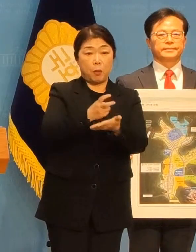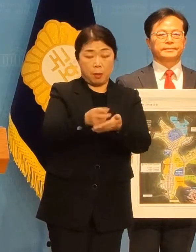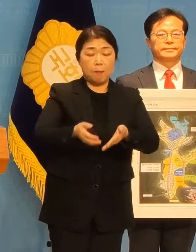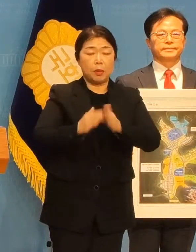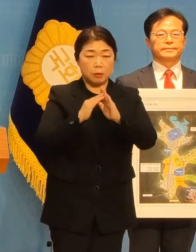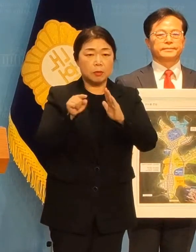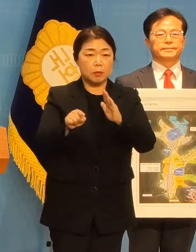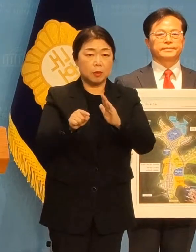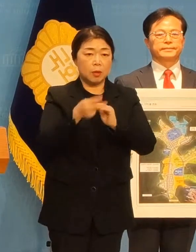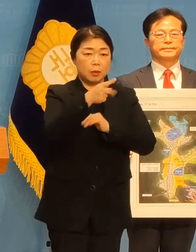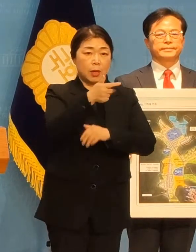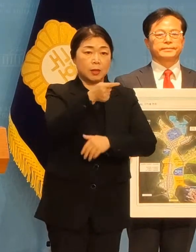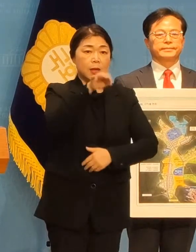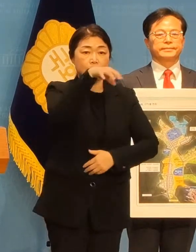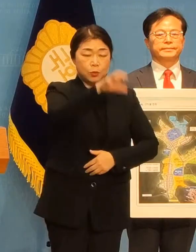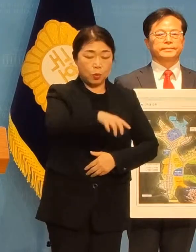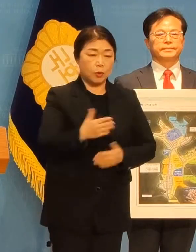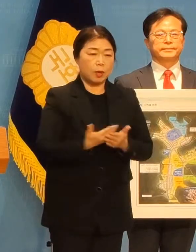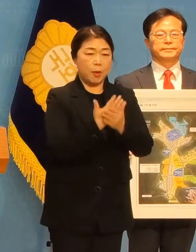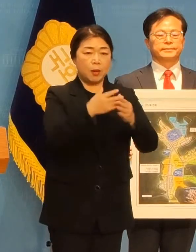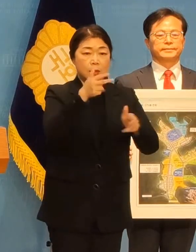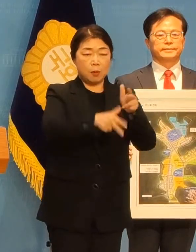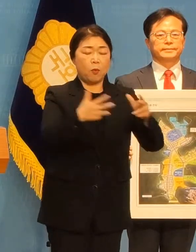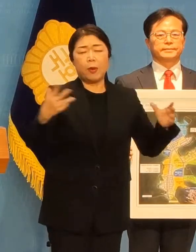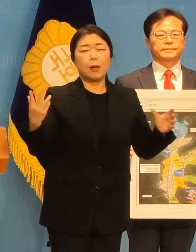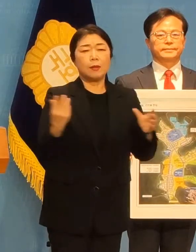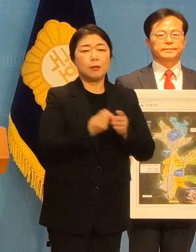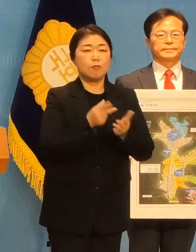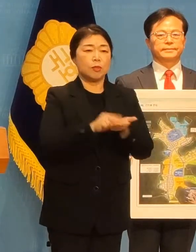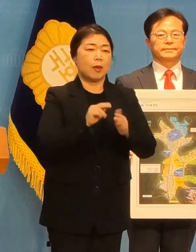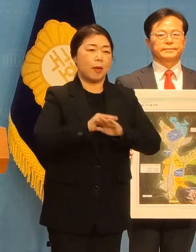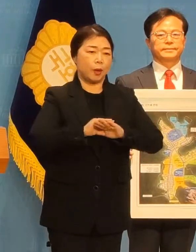개발 사업을 완료할 필요가 있습니다.